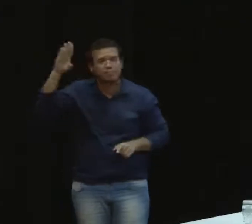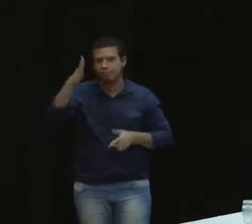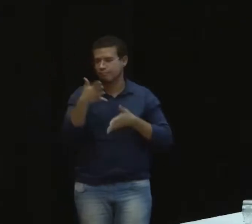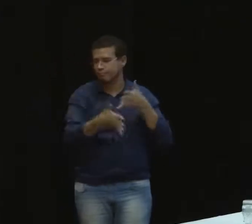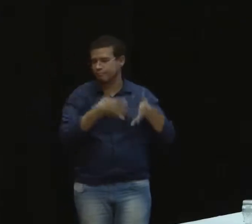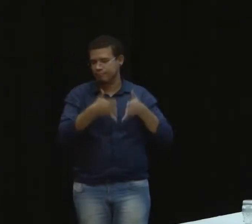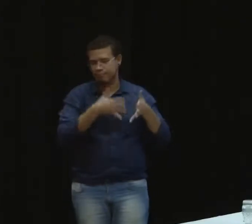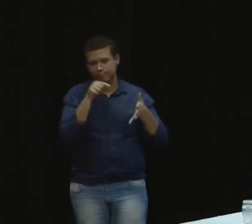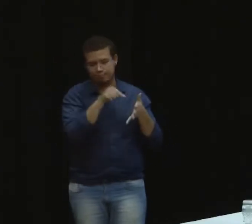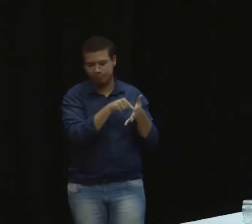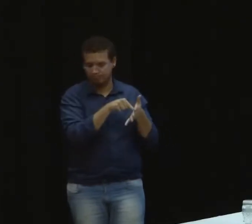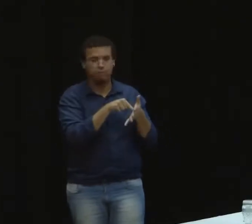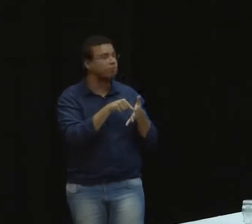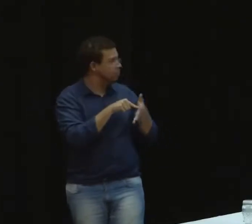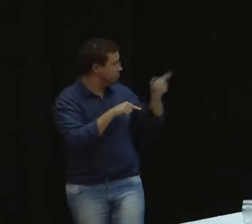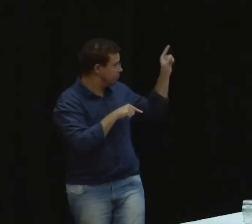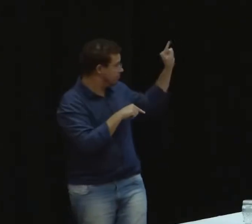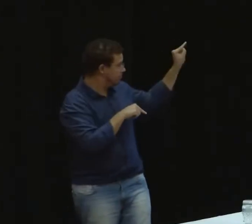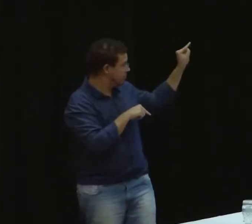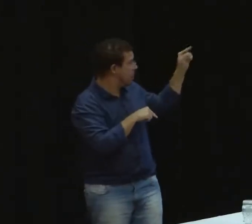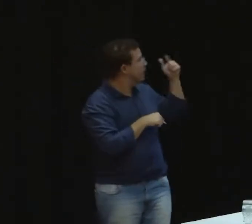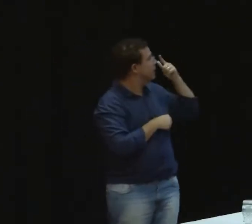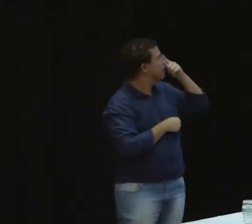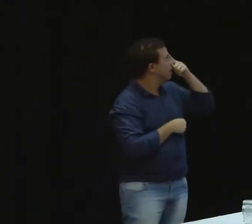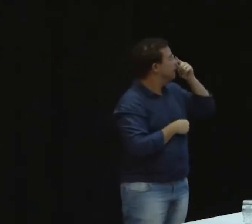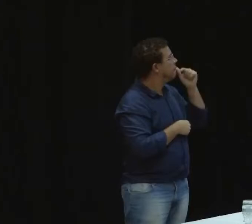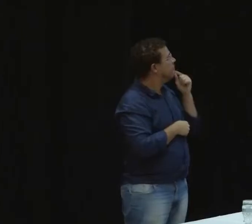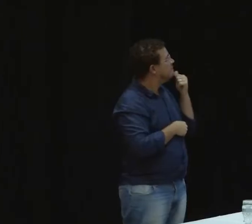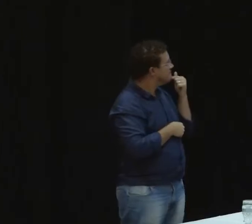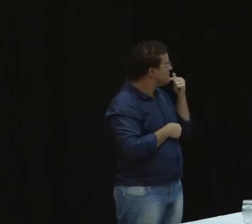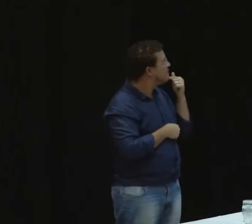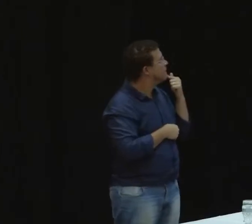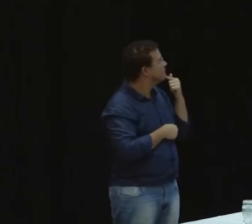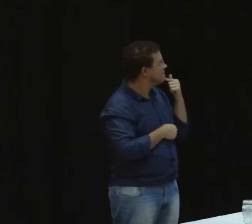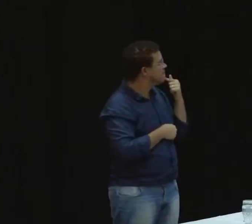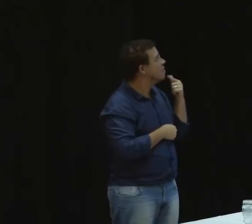tenham contato com o português, mas a história infantil tem que ser narrada em língua de sinais.